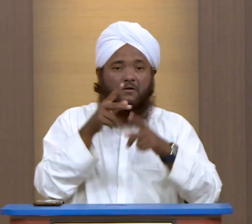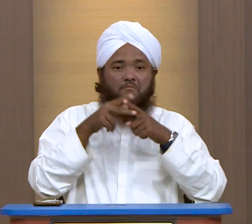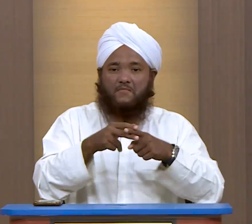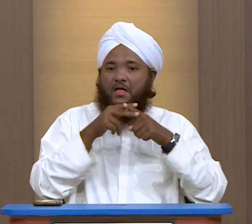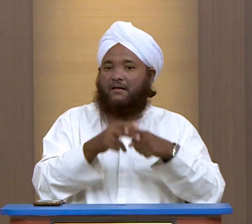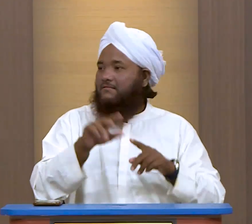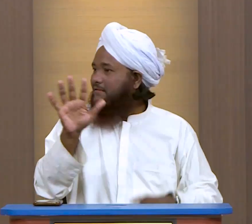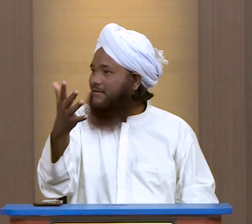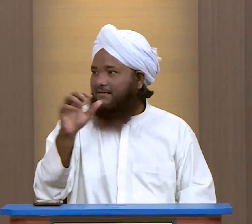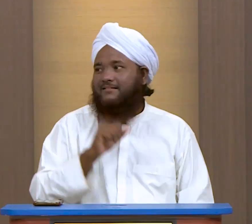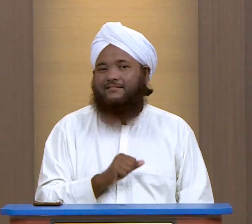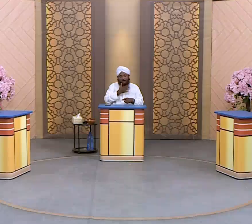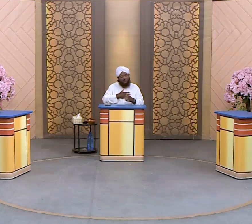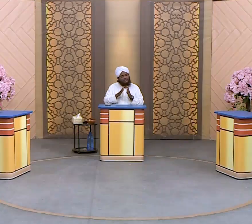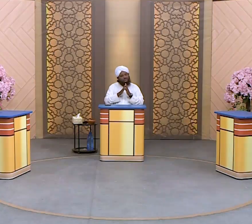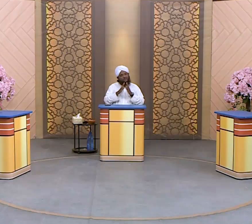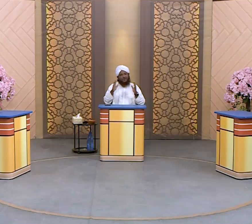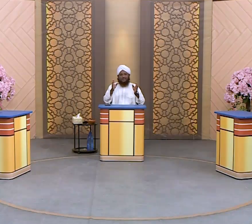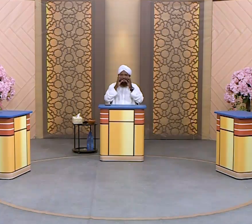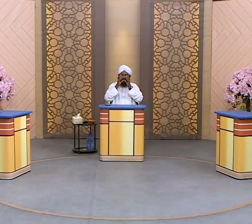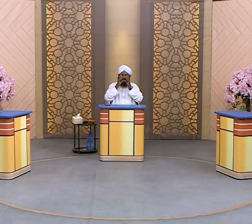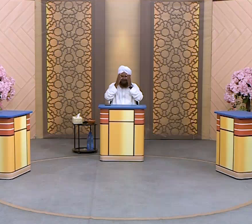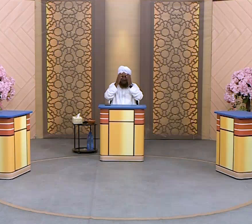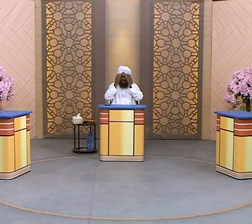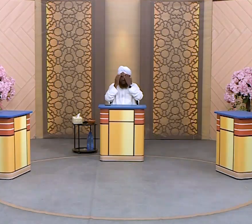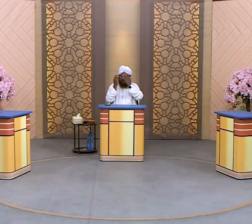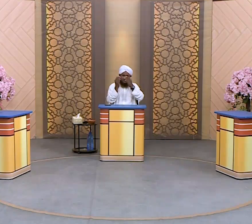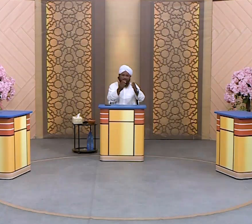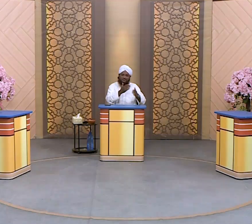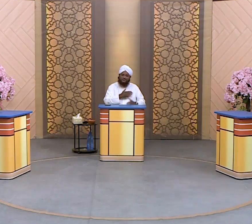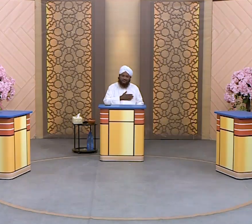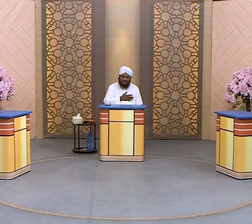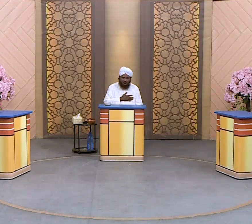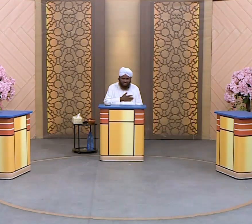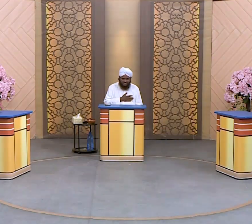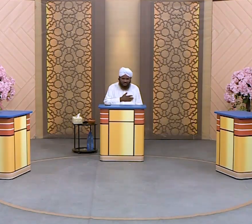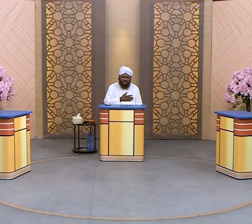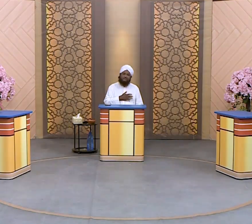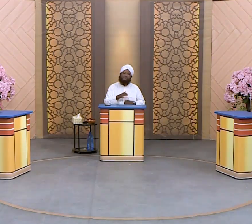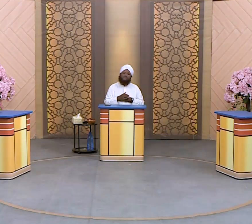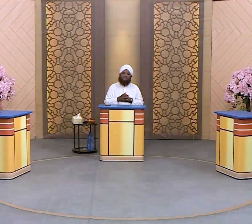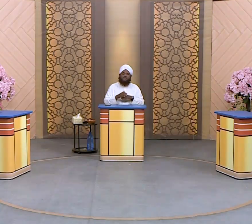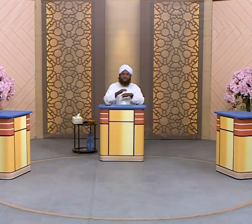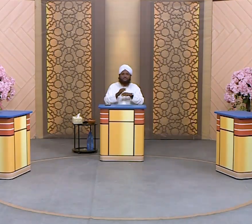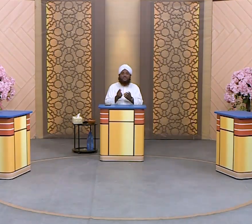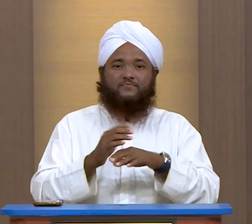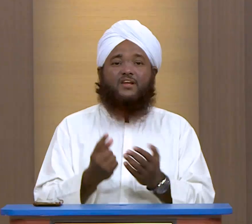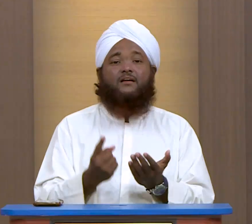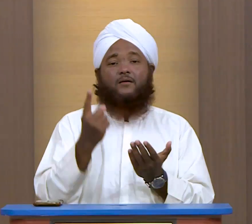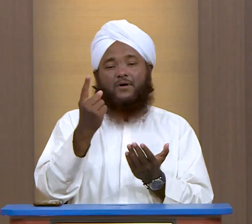کی کوئی شے نہ ہوگی۔ صلو علی الحبیب صلی اللہ علی محمد صلی اللہ علیہ وسلم۔ اللہ پاک ہمیں